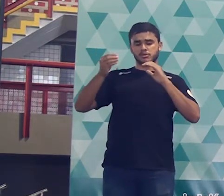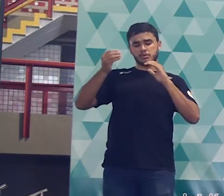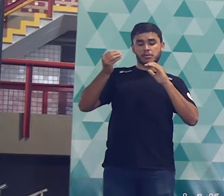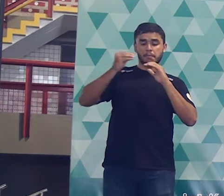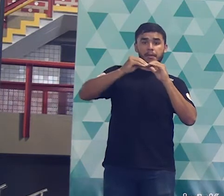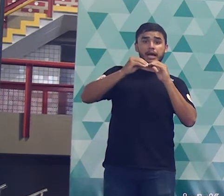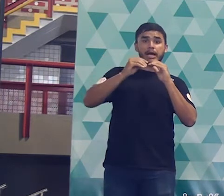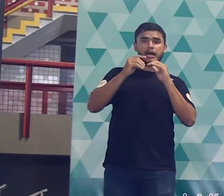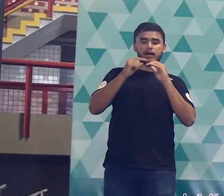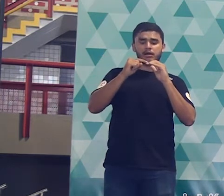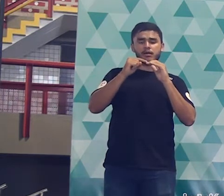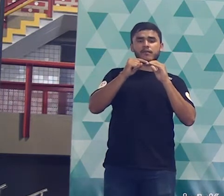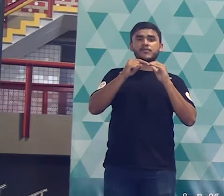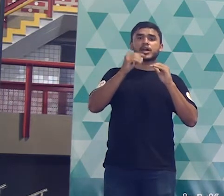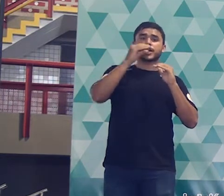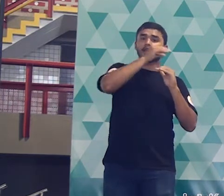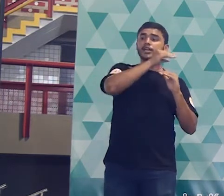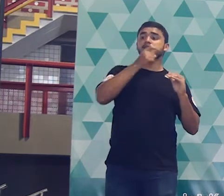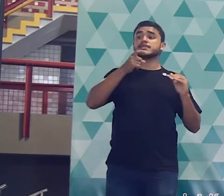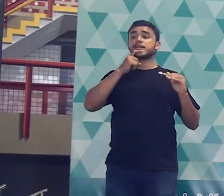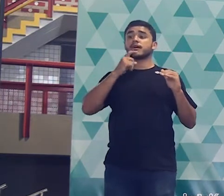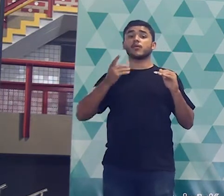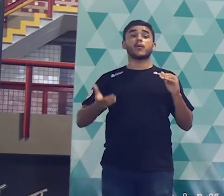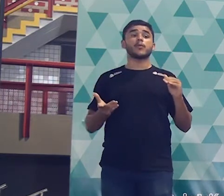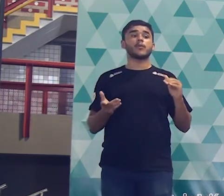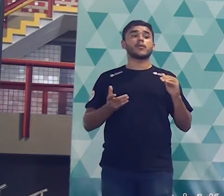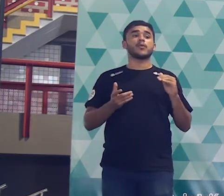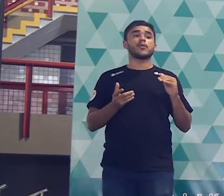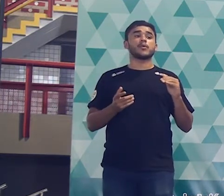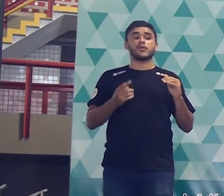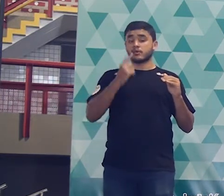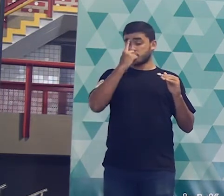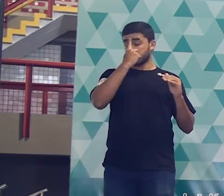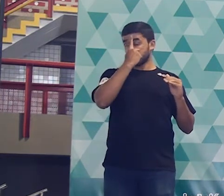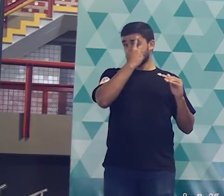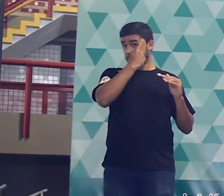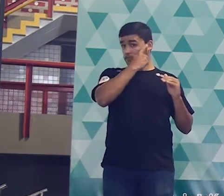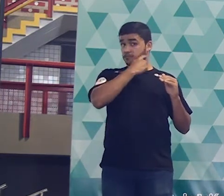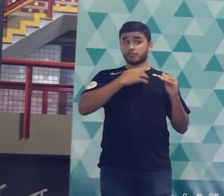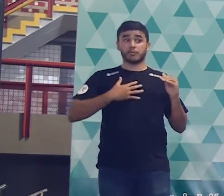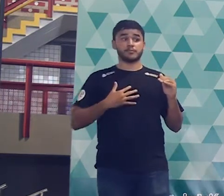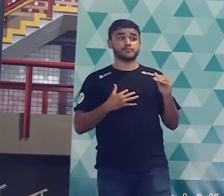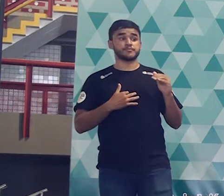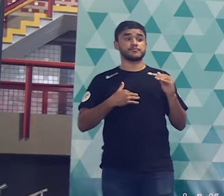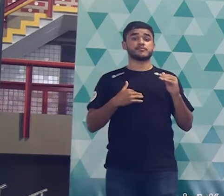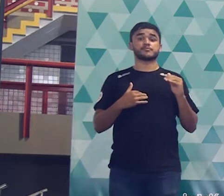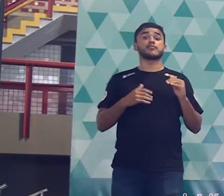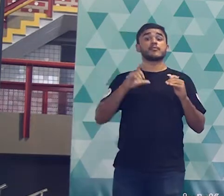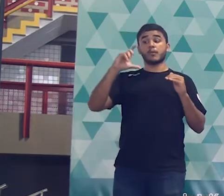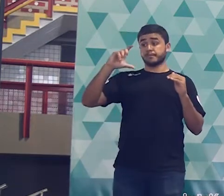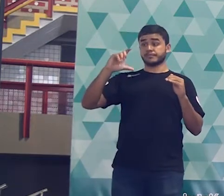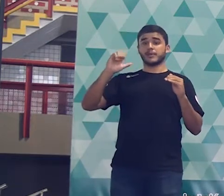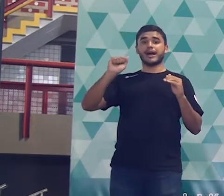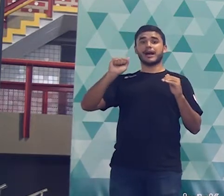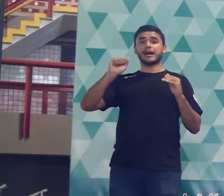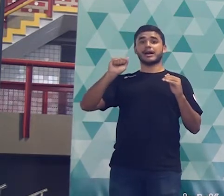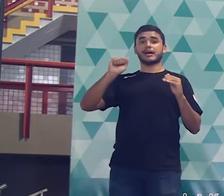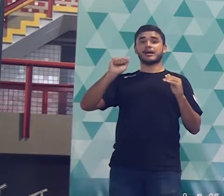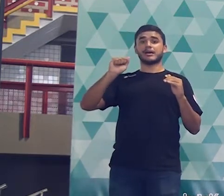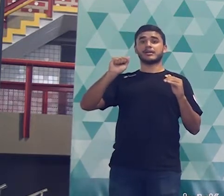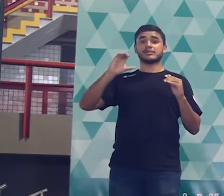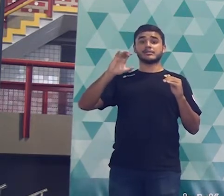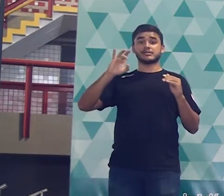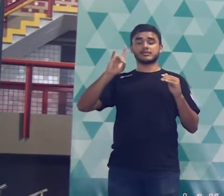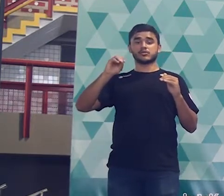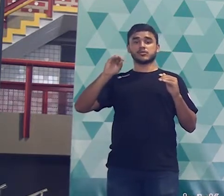pele, fica quente ou fica gelado? Ó, a acetona que tu usou inicialmente para tirar o esmalte das unhas,